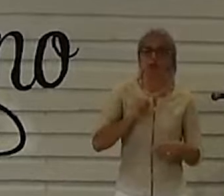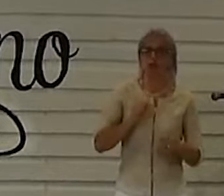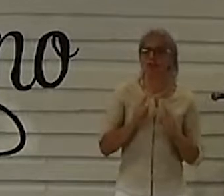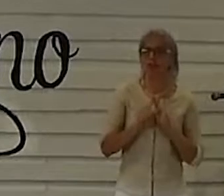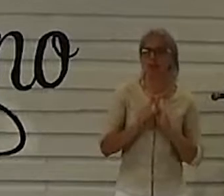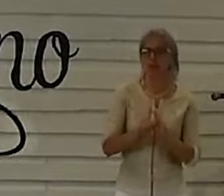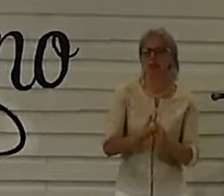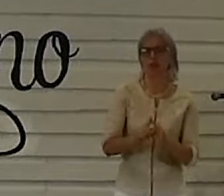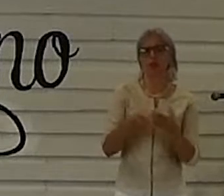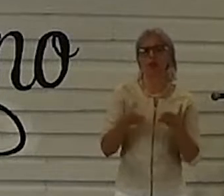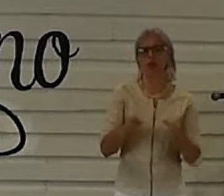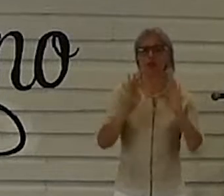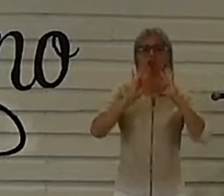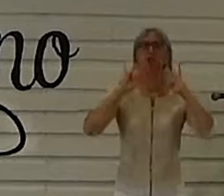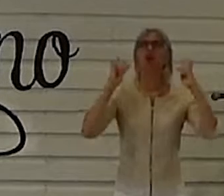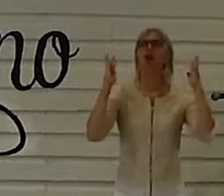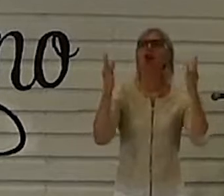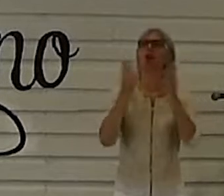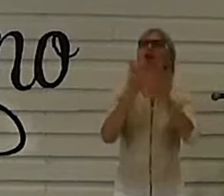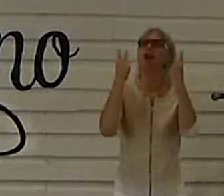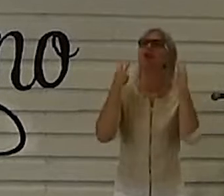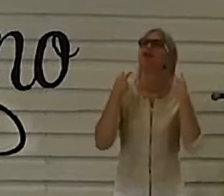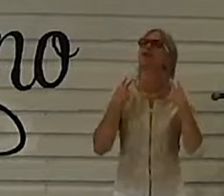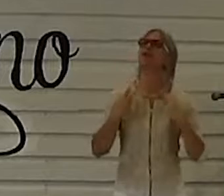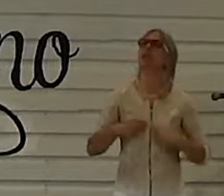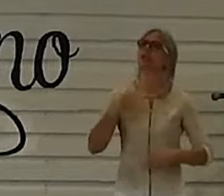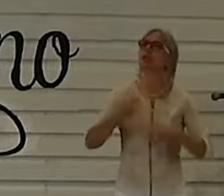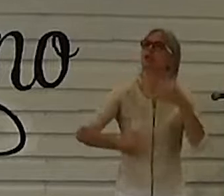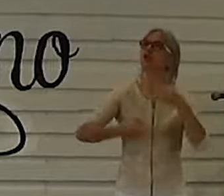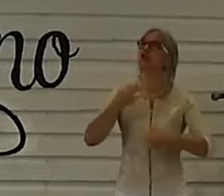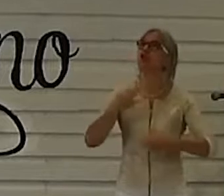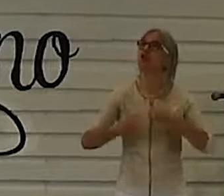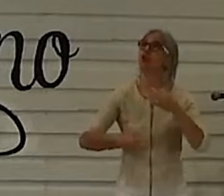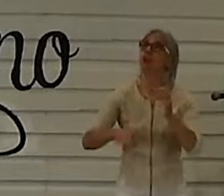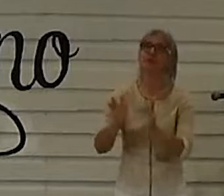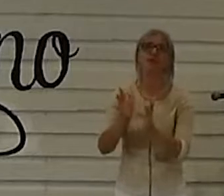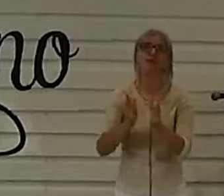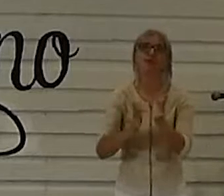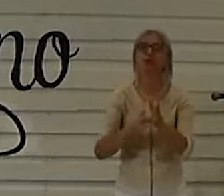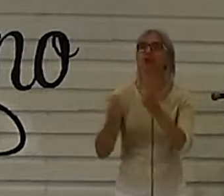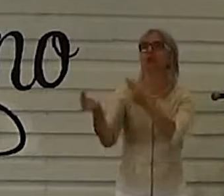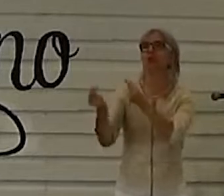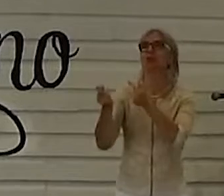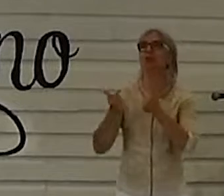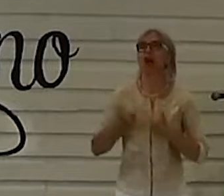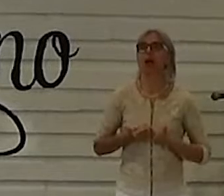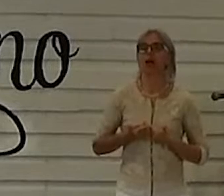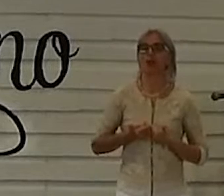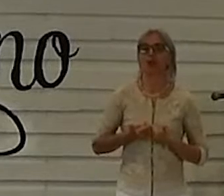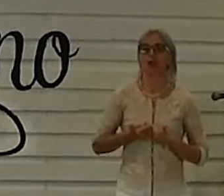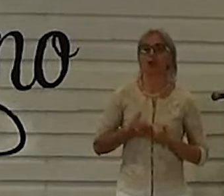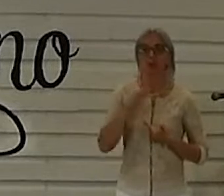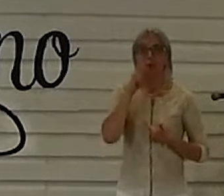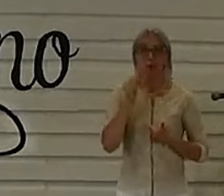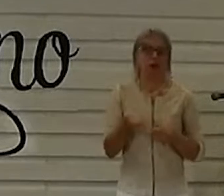prendermi la corona che il giusto giudice mi ha assegnato. Chiuse gli occhi e andò col Signore.